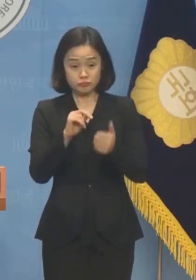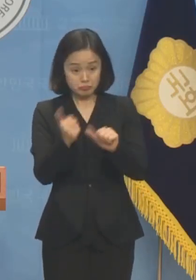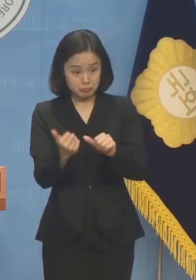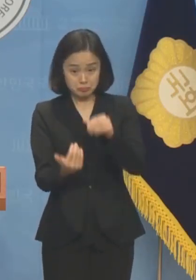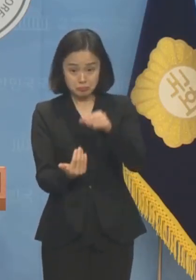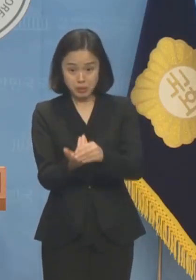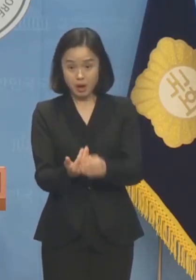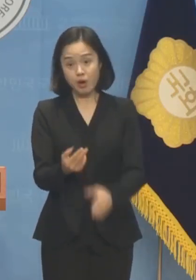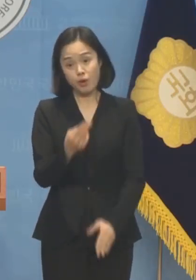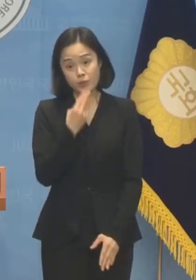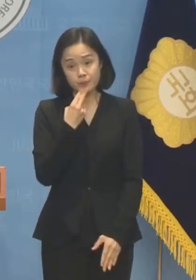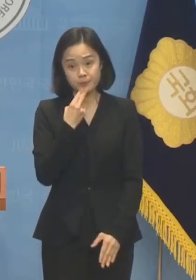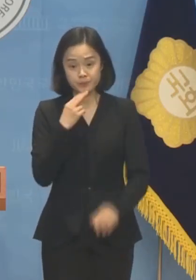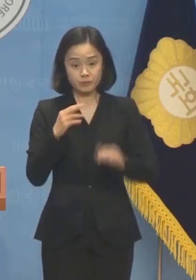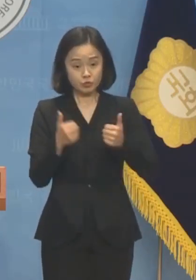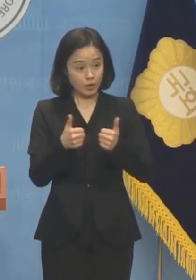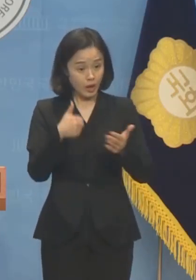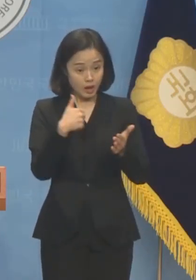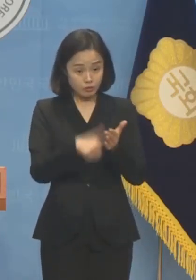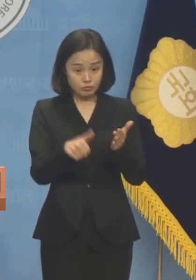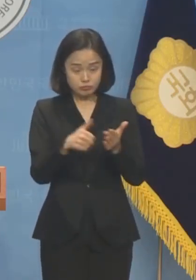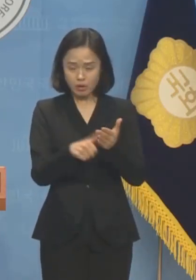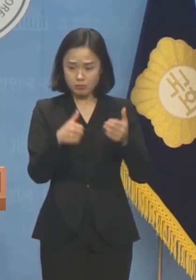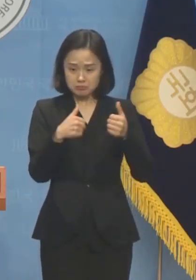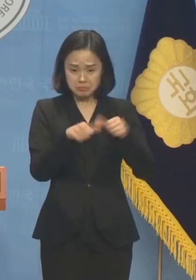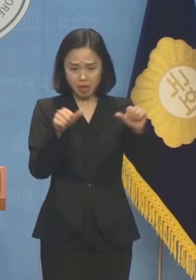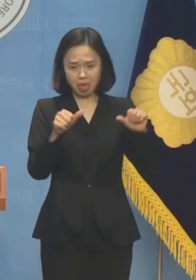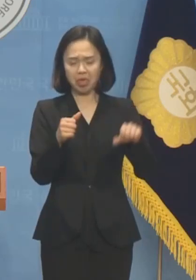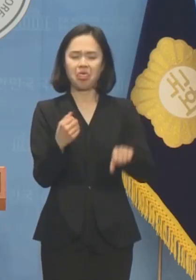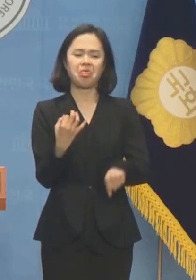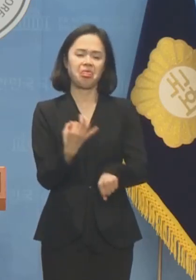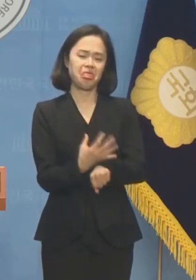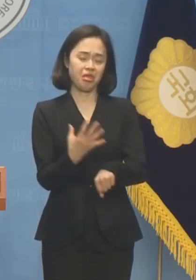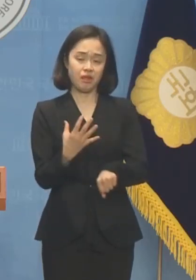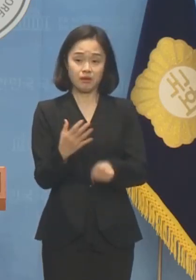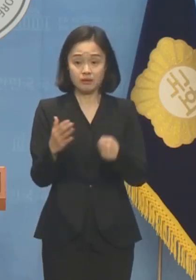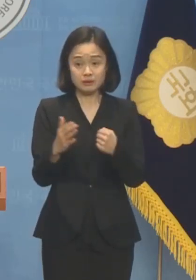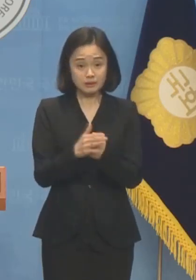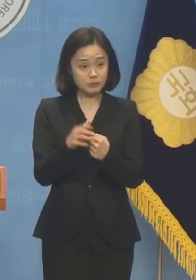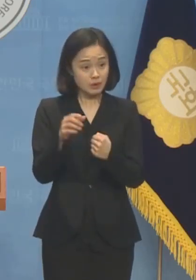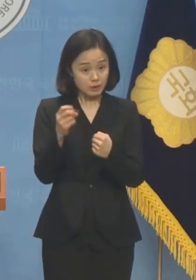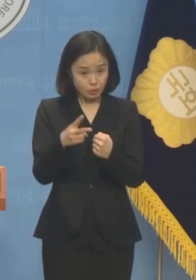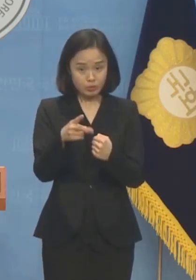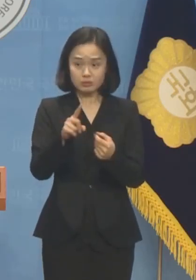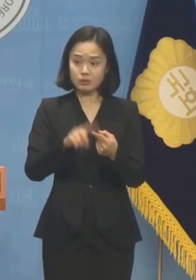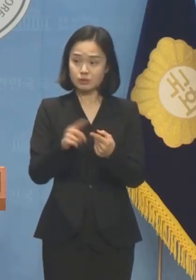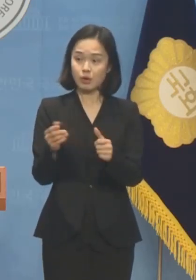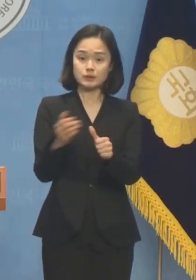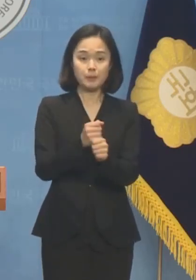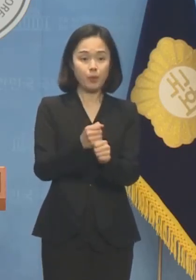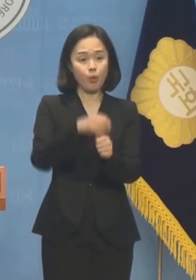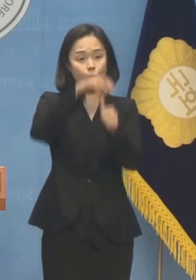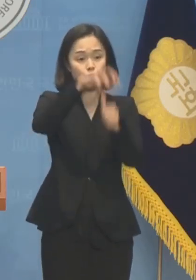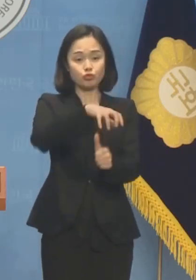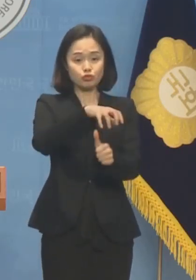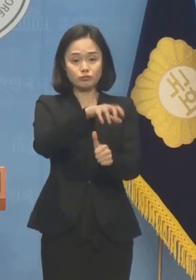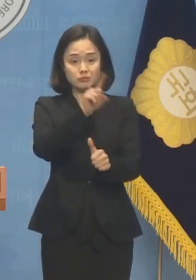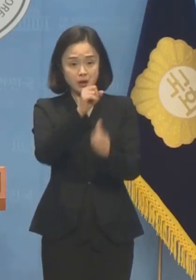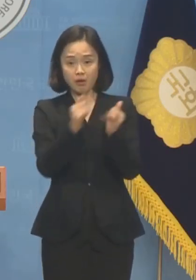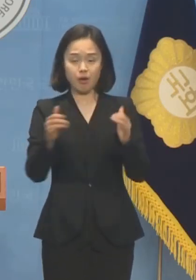파손 정도도 경미해 체포되거나 구금된 사람도 없다. 내란죄를 적용해